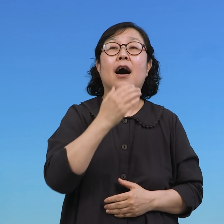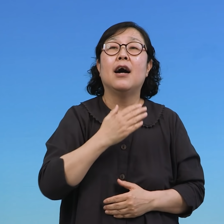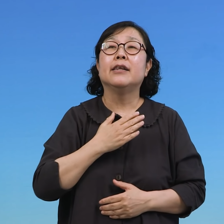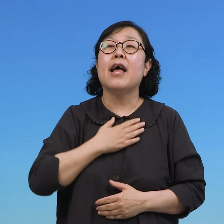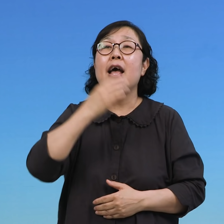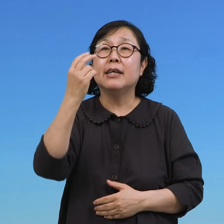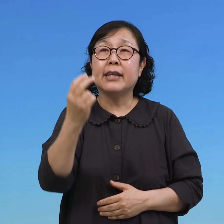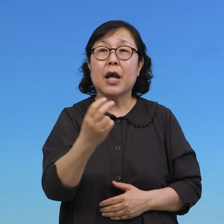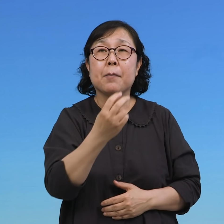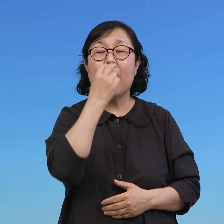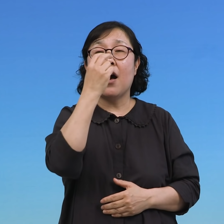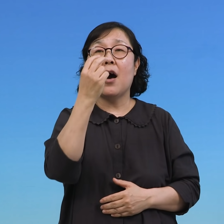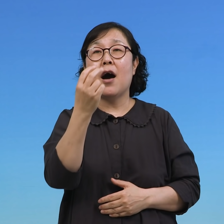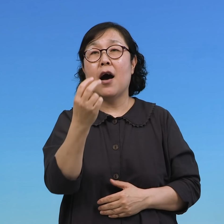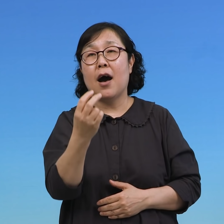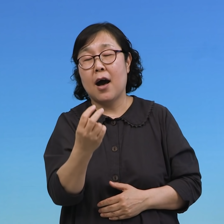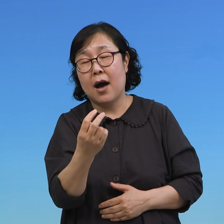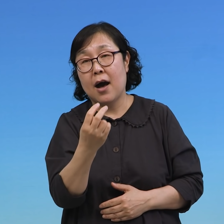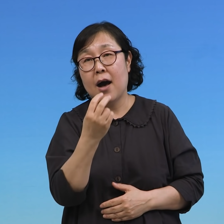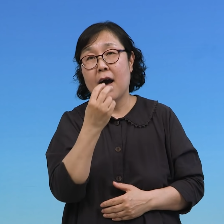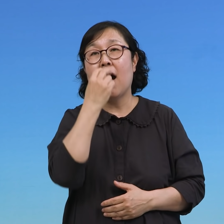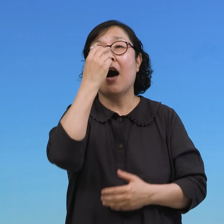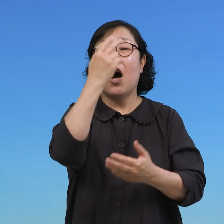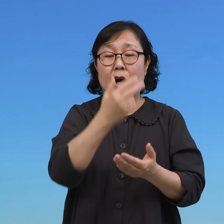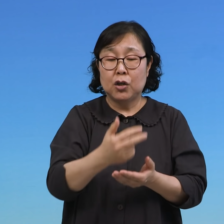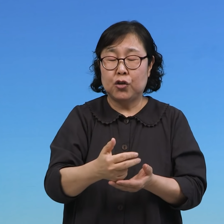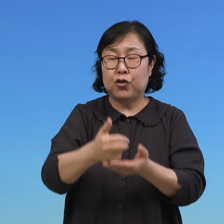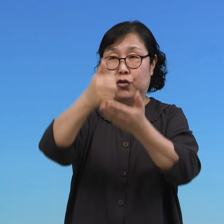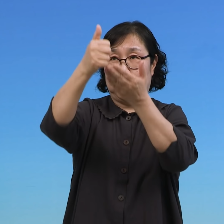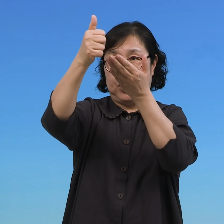내 생명 주님께 드리니.